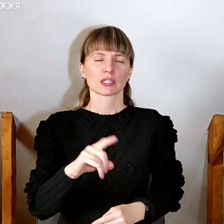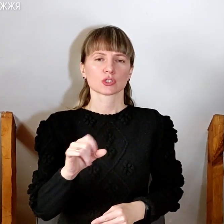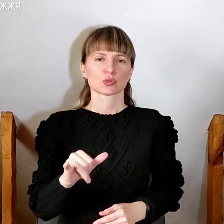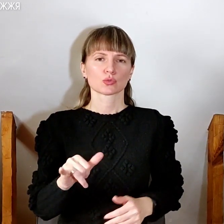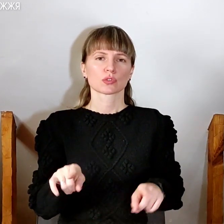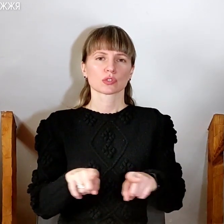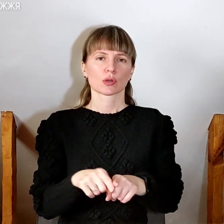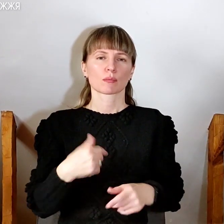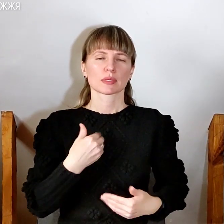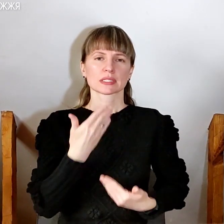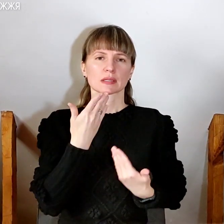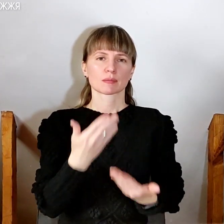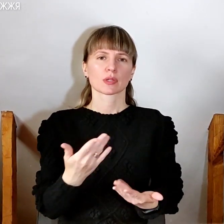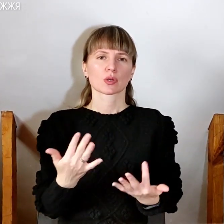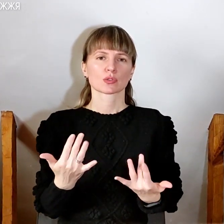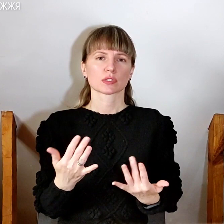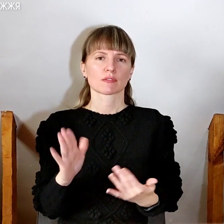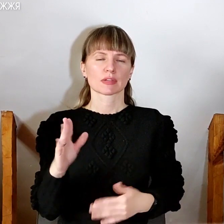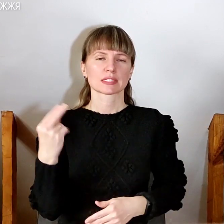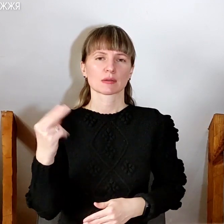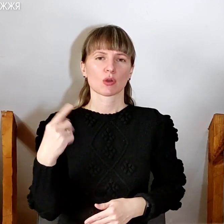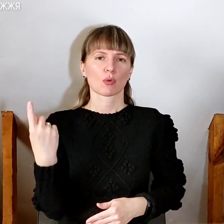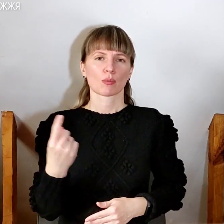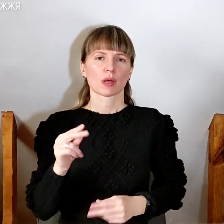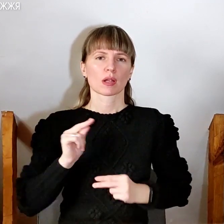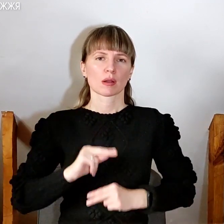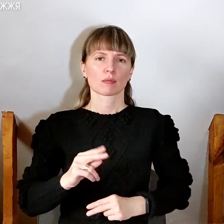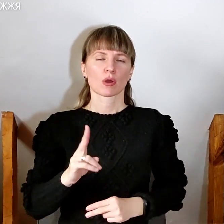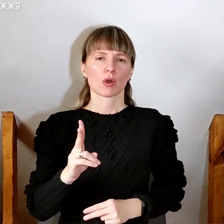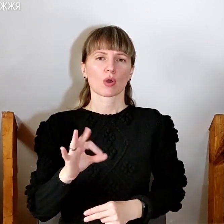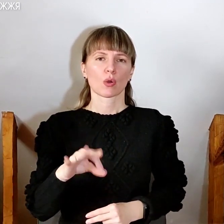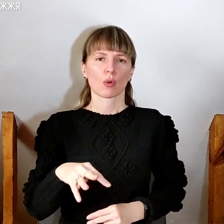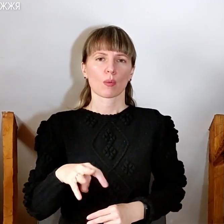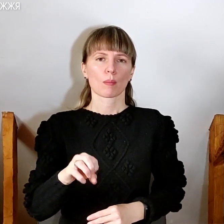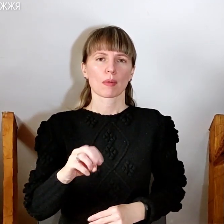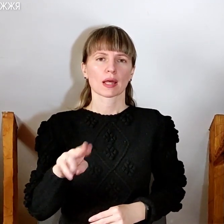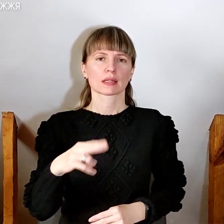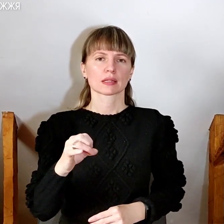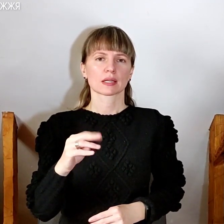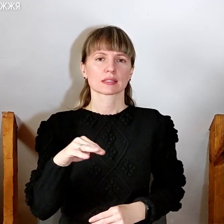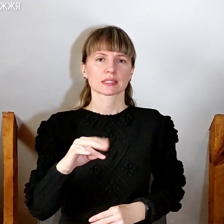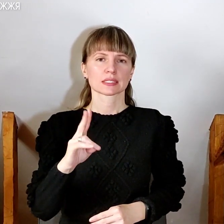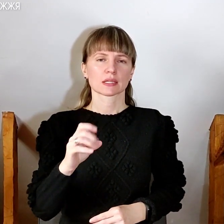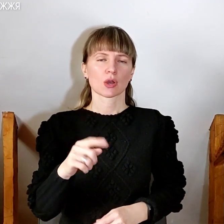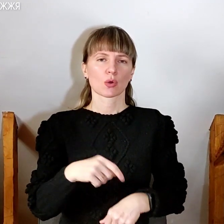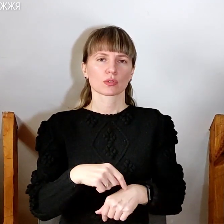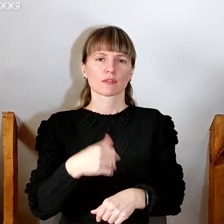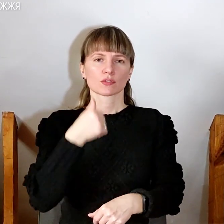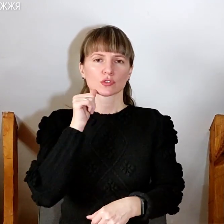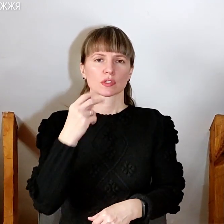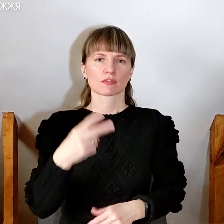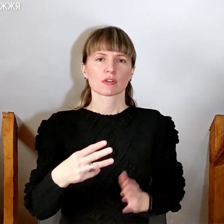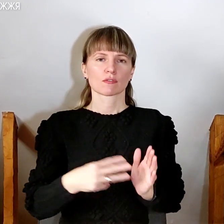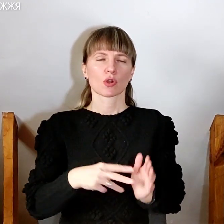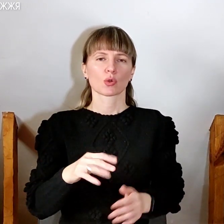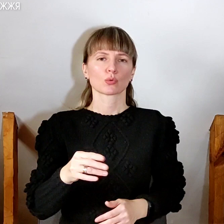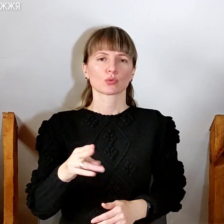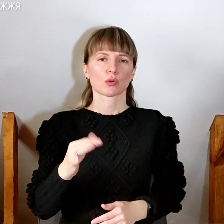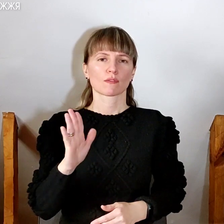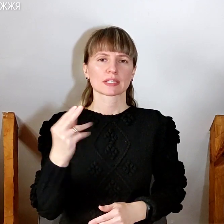Також ми запитали, оскільки в Запорізькій області діє комендантська година, і від учора з 28 лютого в Запоріжжі безпосередньо вона діє